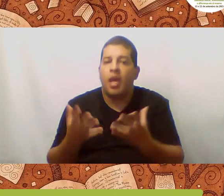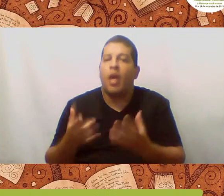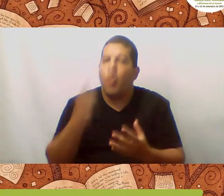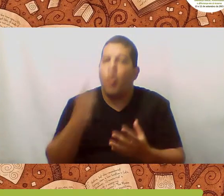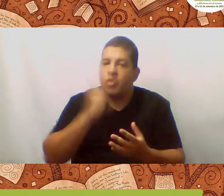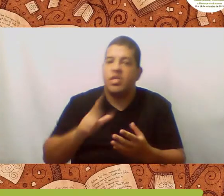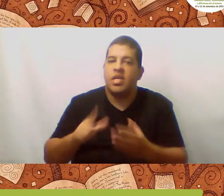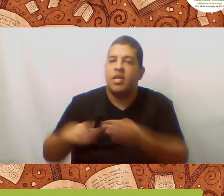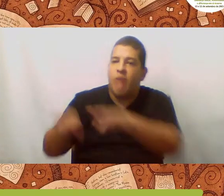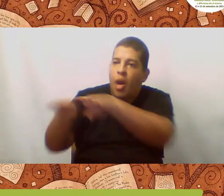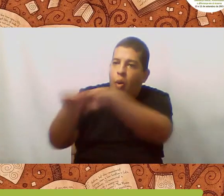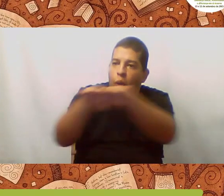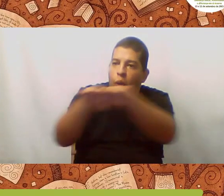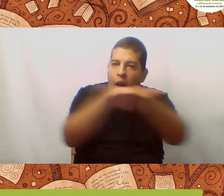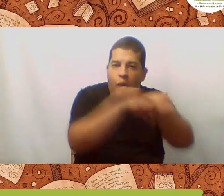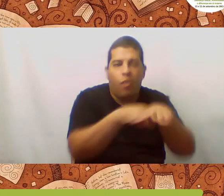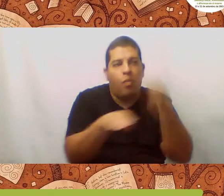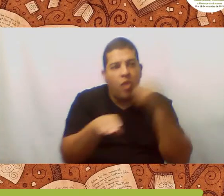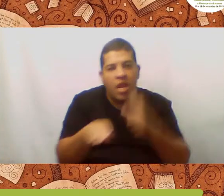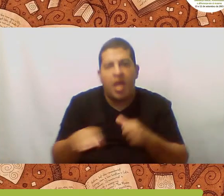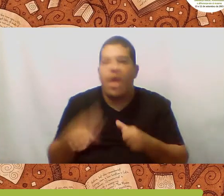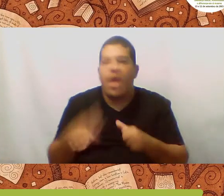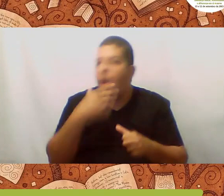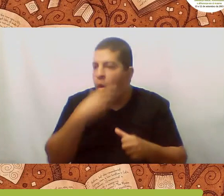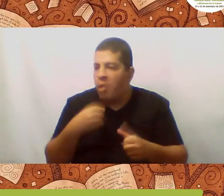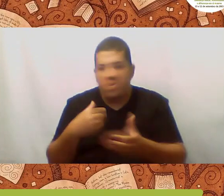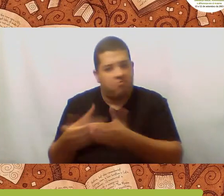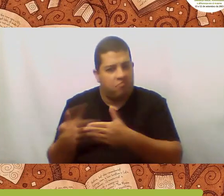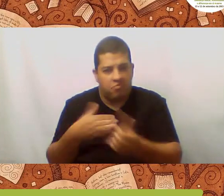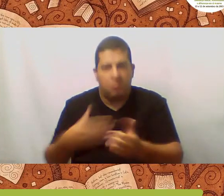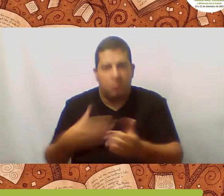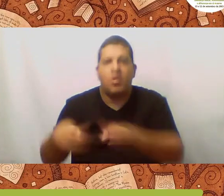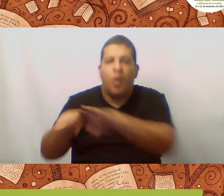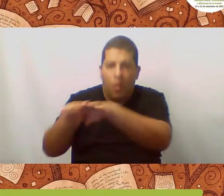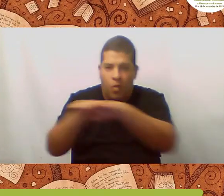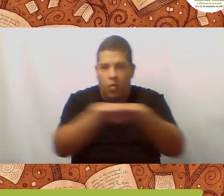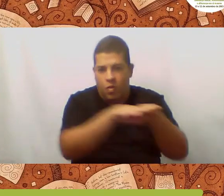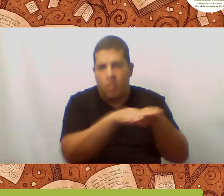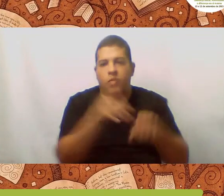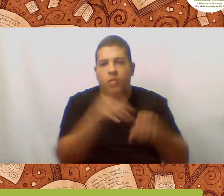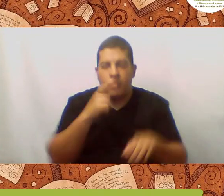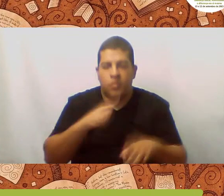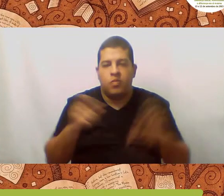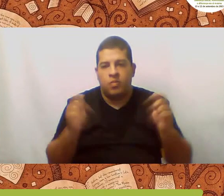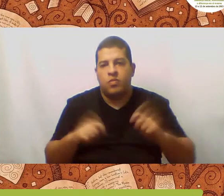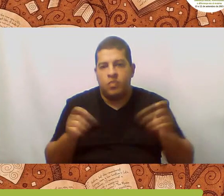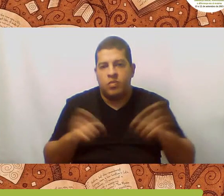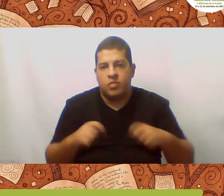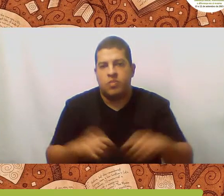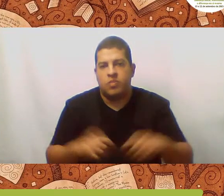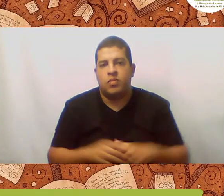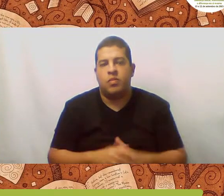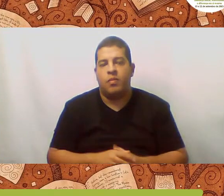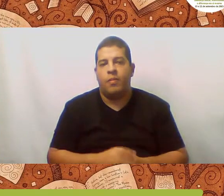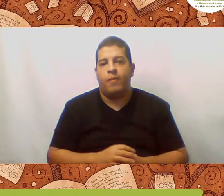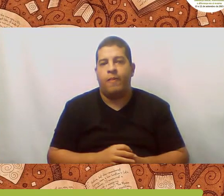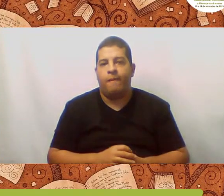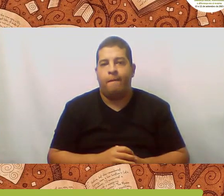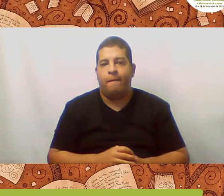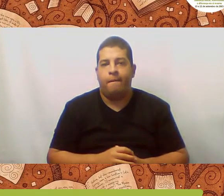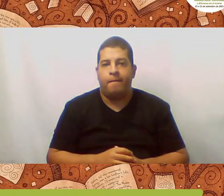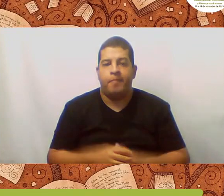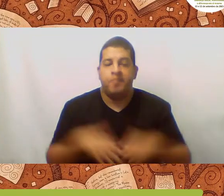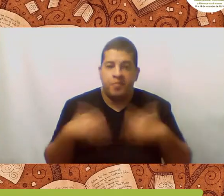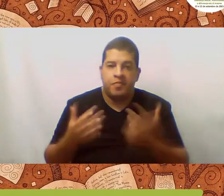Né? Então, em relação a isso, o que está em jogo, né, fundamentalmente, desse discurso